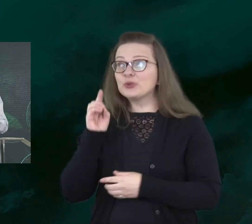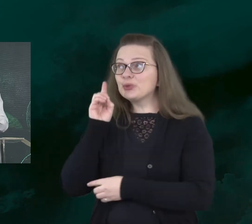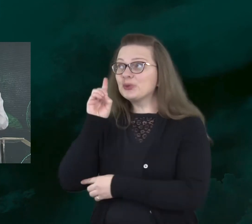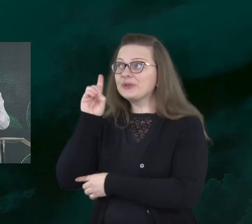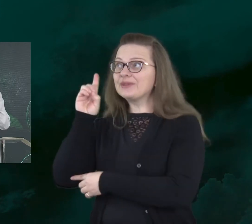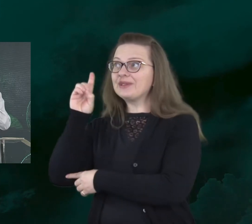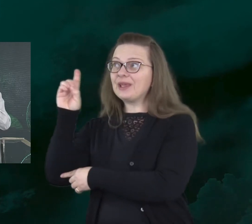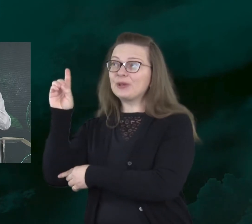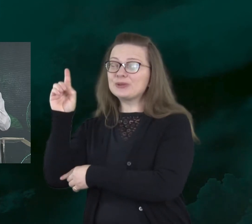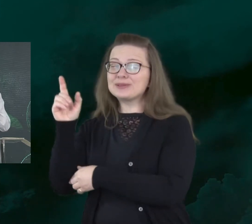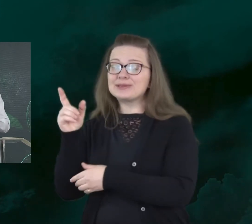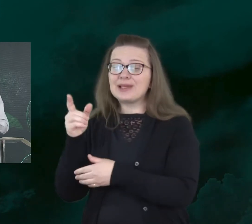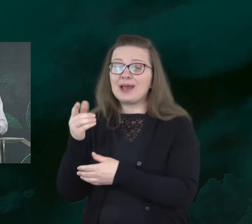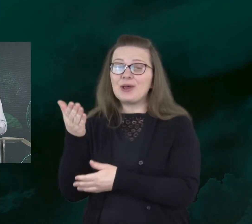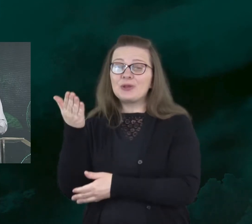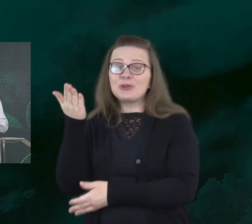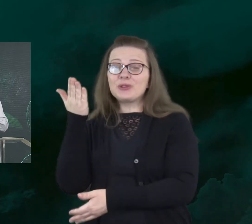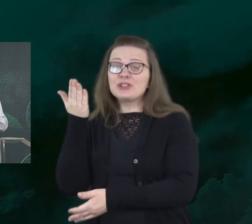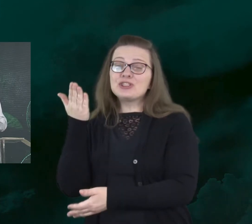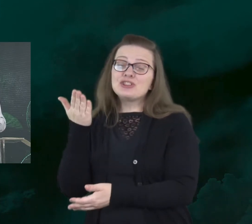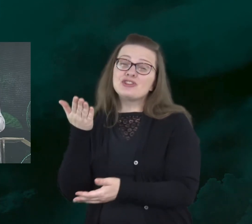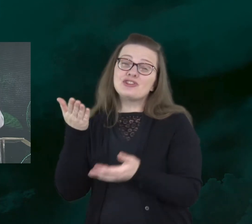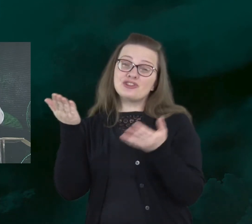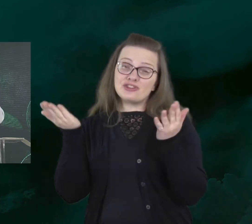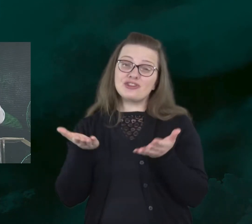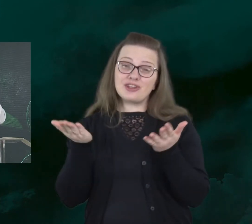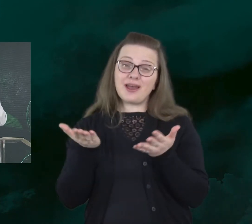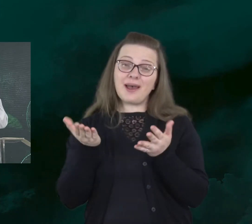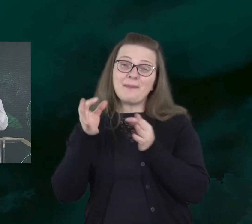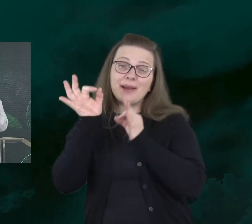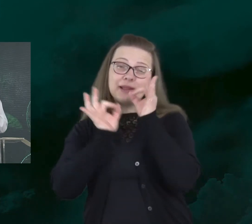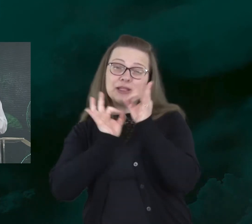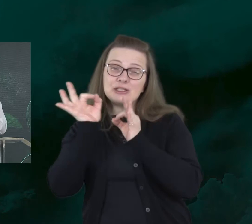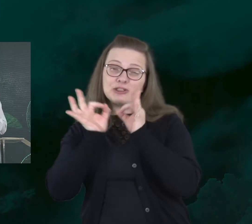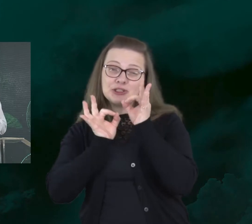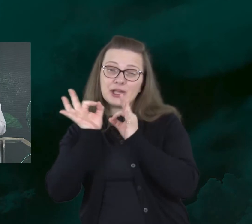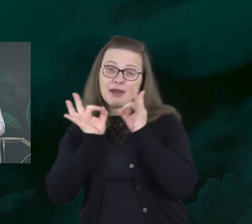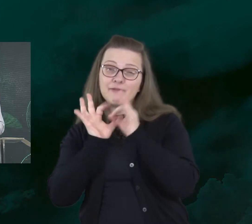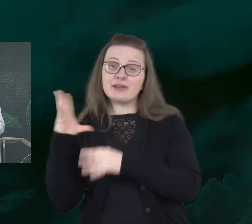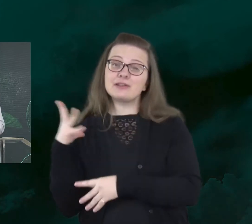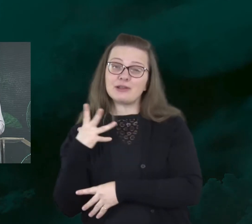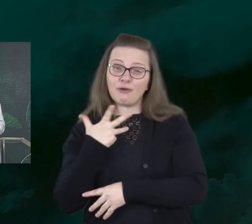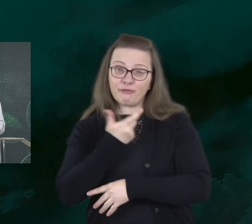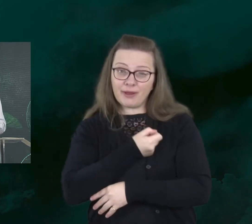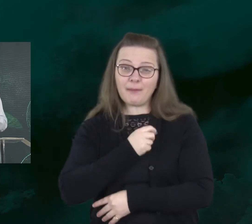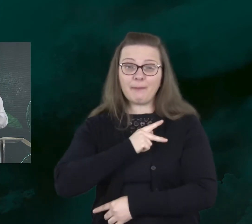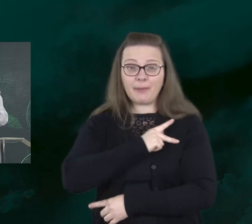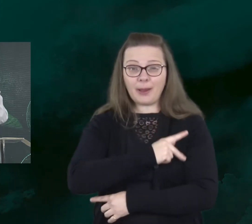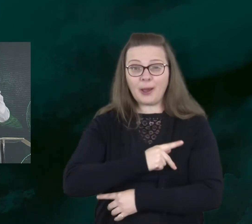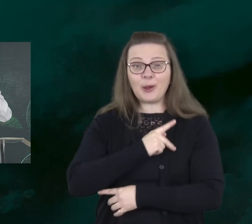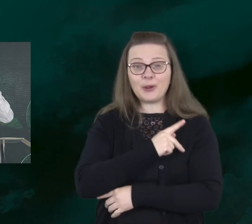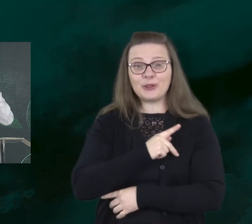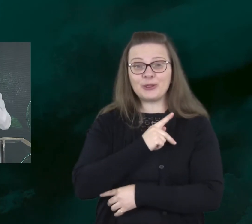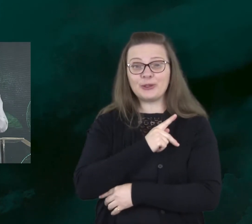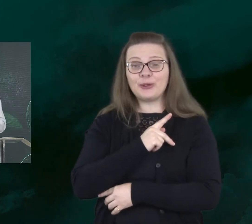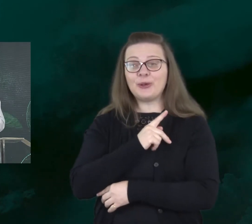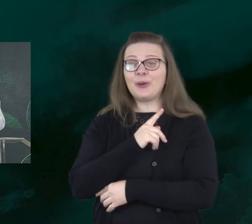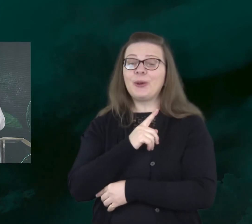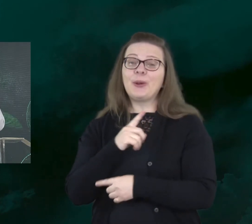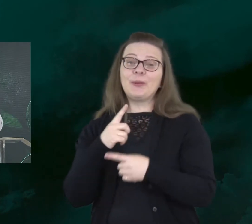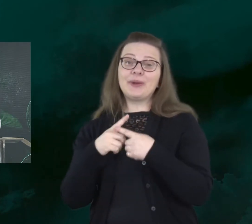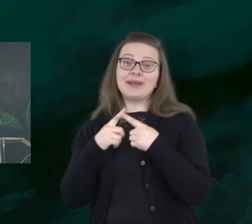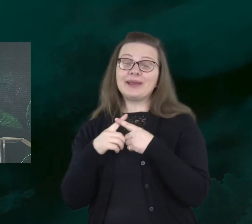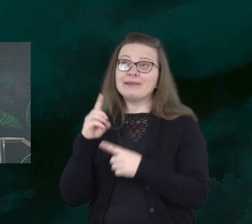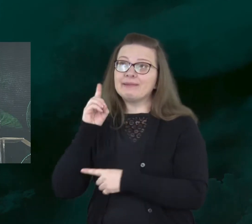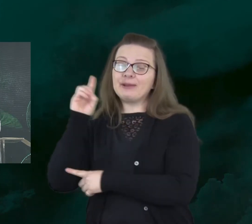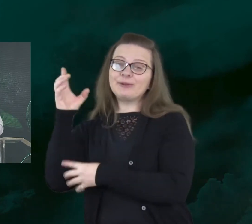nascer e me chamou pela sua graça, aprouve revelar seu Filho em mim, para que eu o pregasse